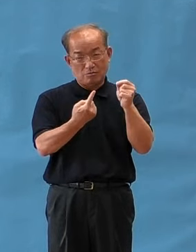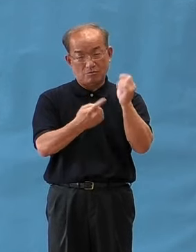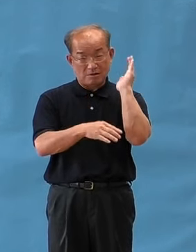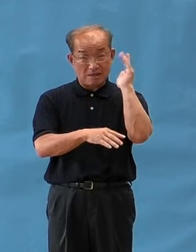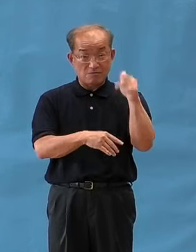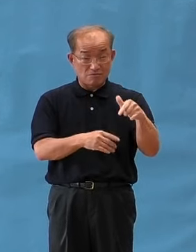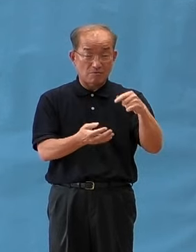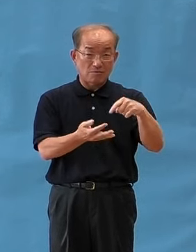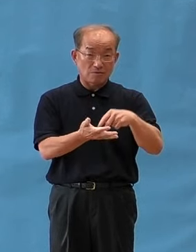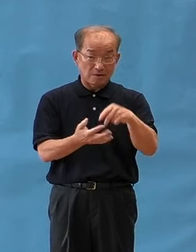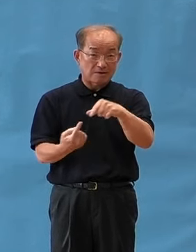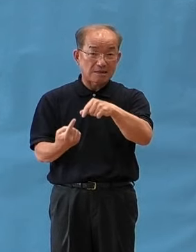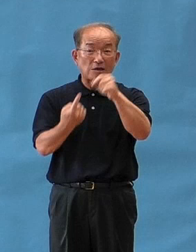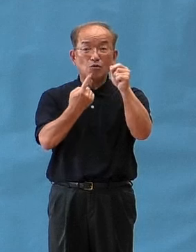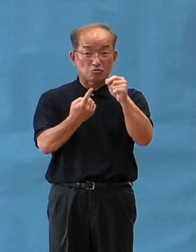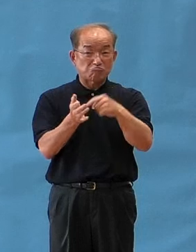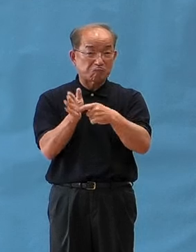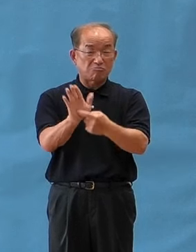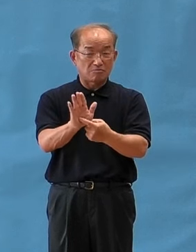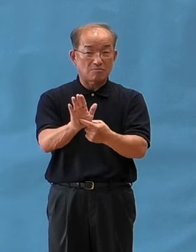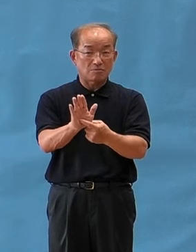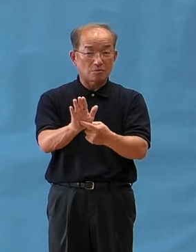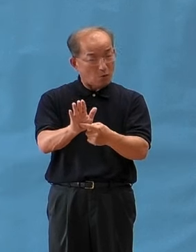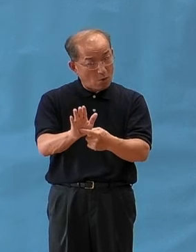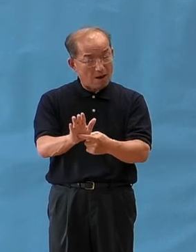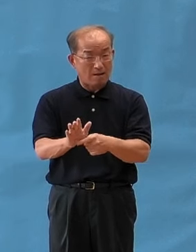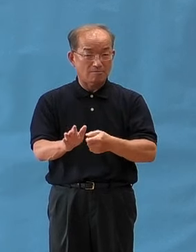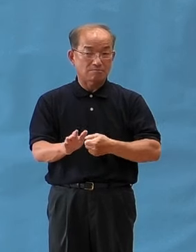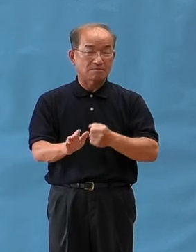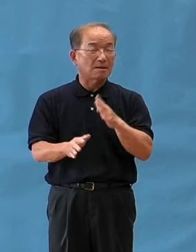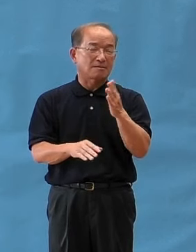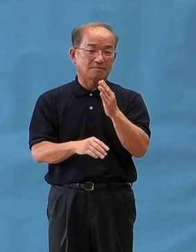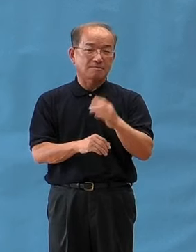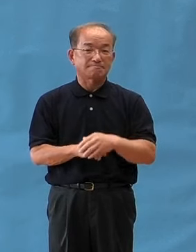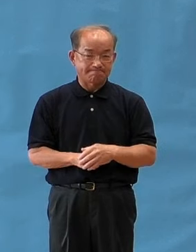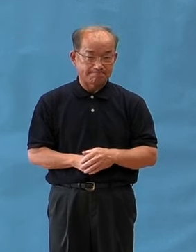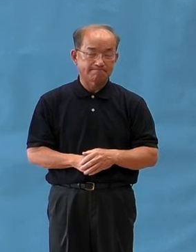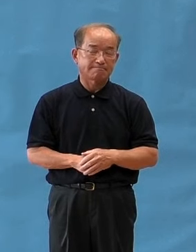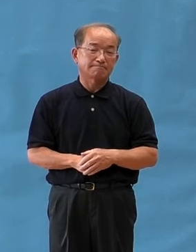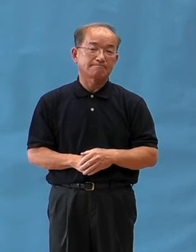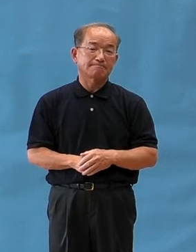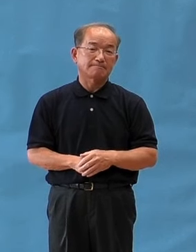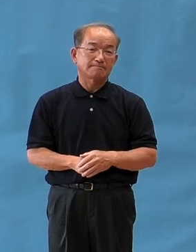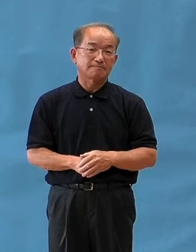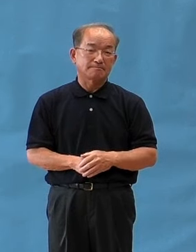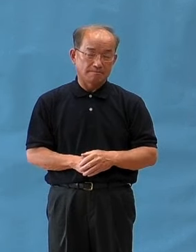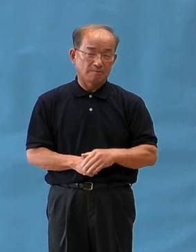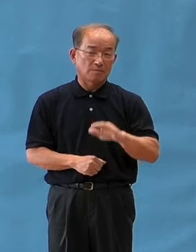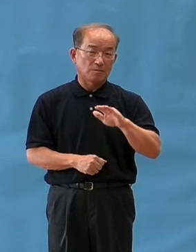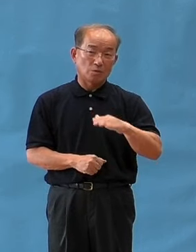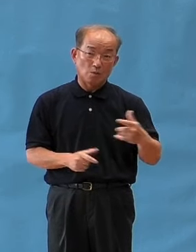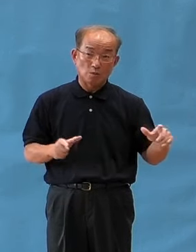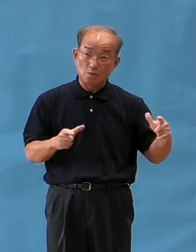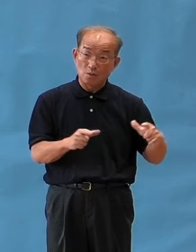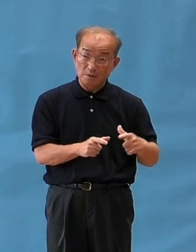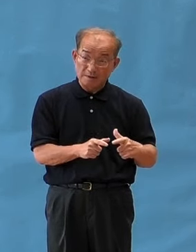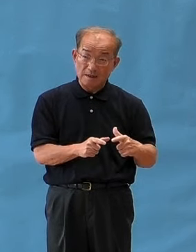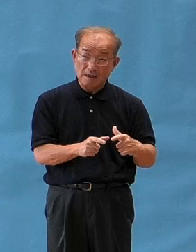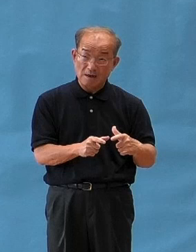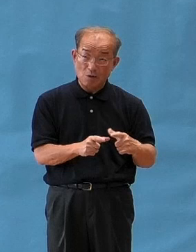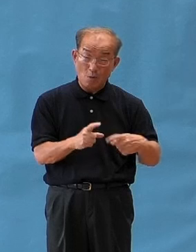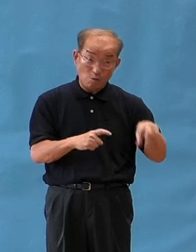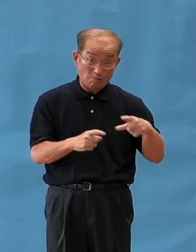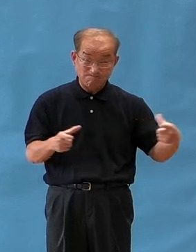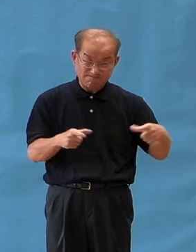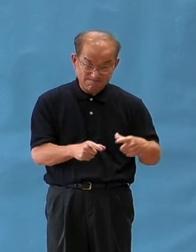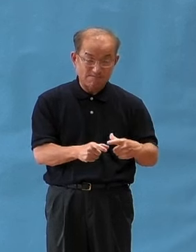か、そんなことは現にないようにしてもらいたい。本当に少子化をもっと進展させて、子育